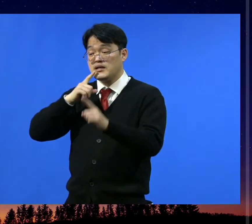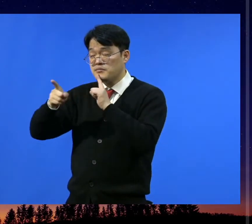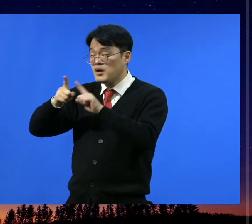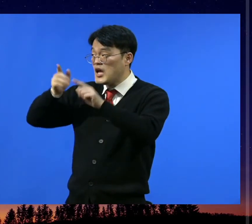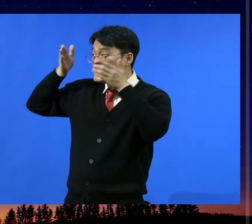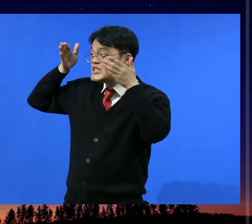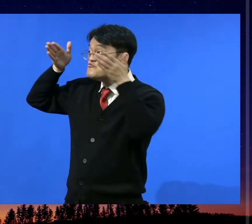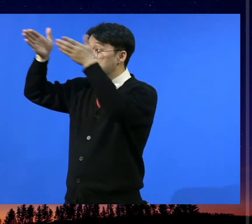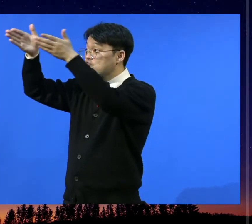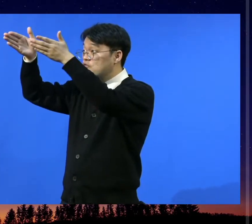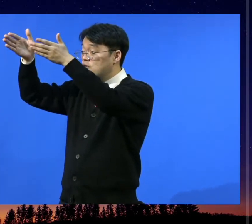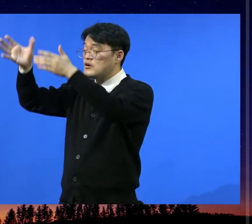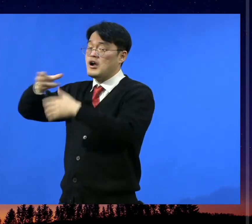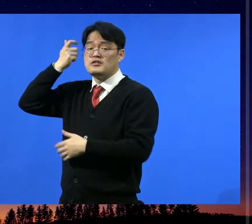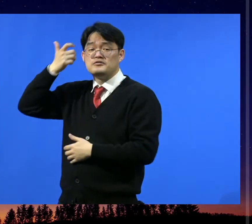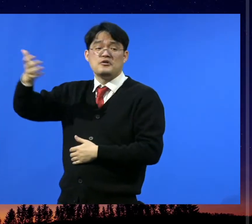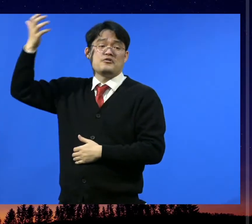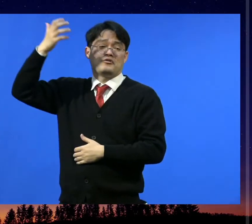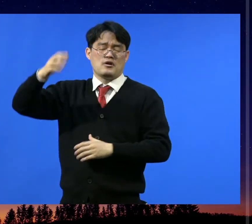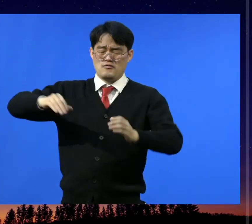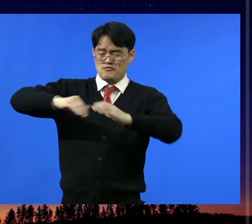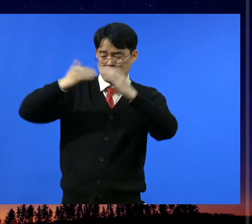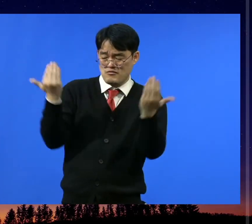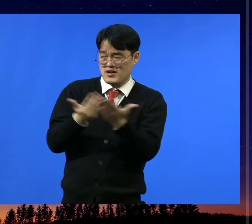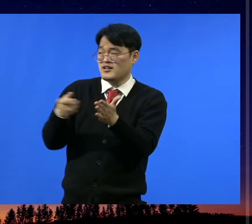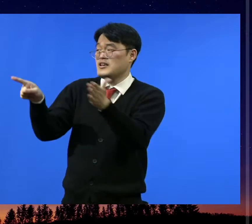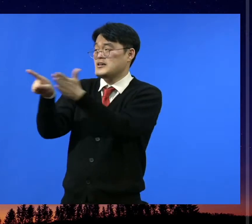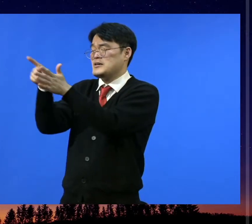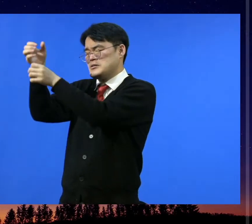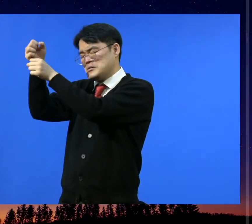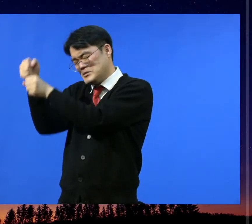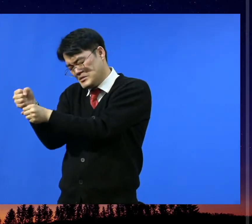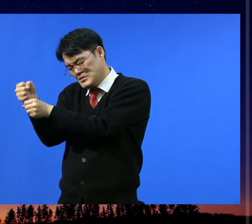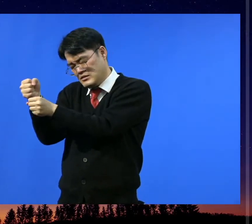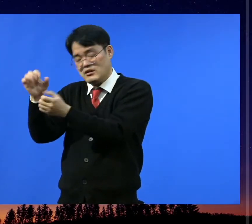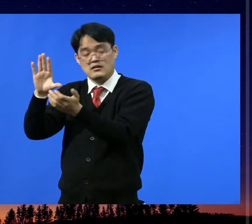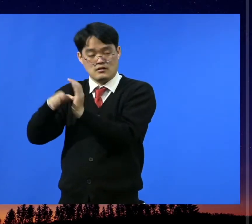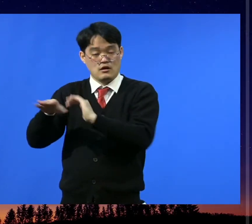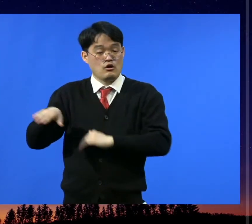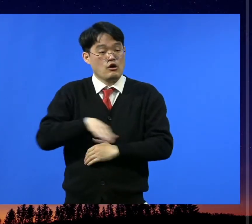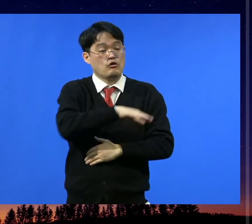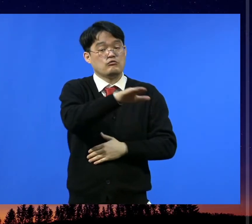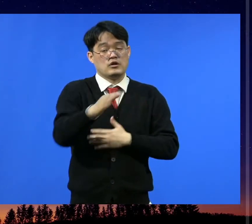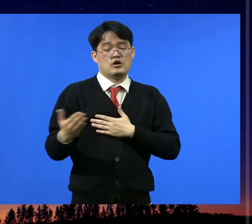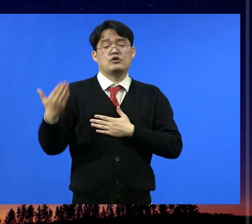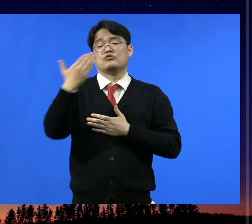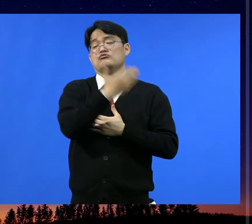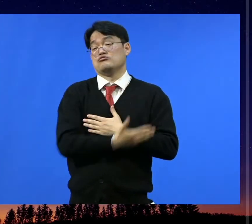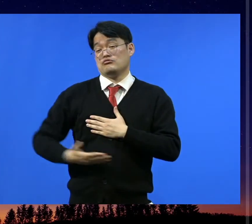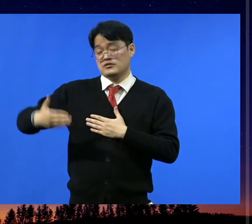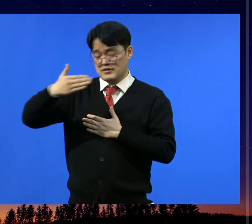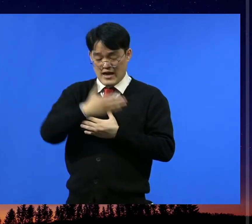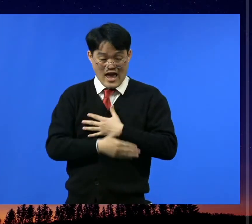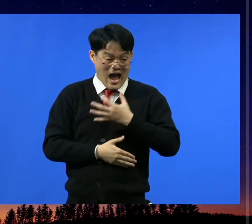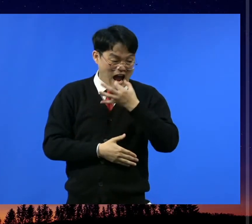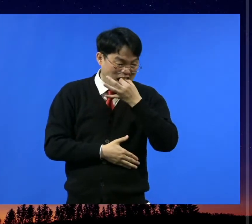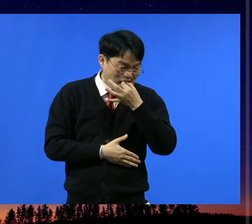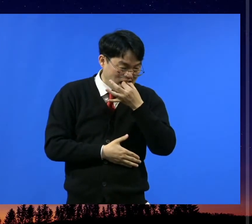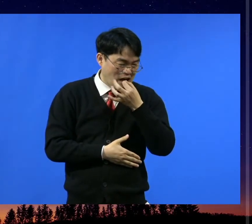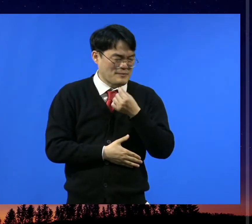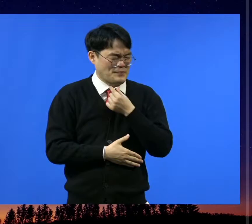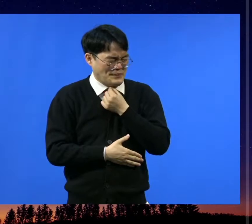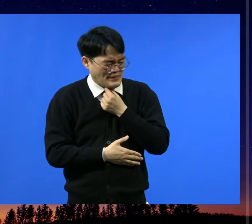그 성령에 전적으로 의존하게 될 때 우리는 육체적 그 정욕적인 기도로부터 자유를 얻게